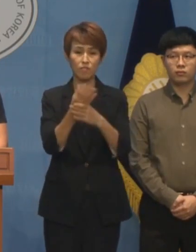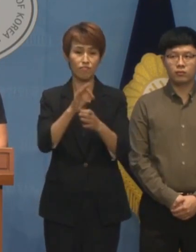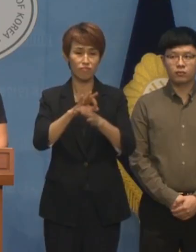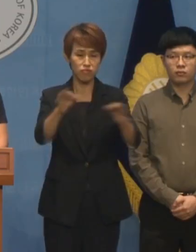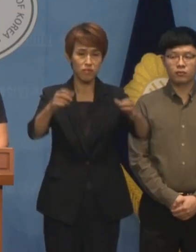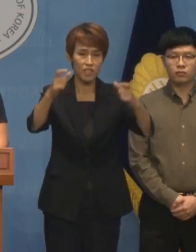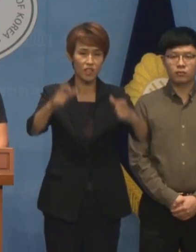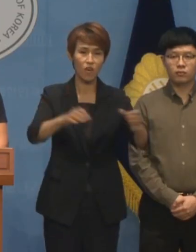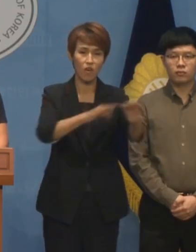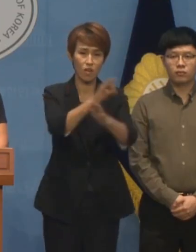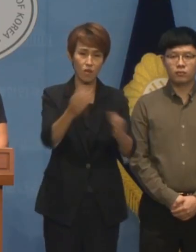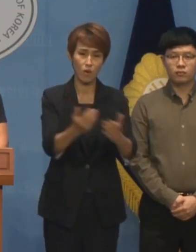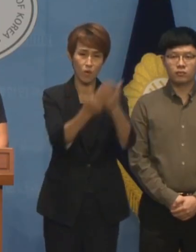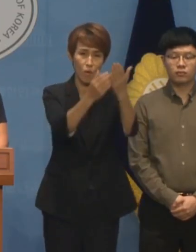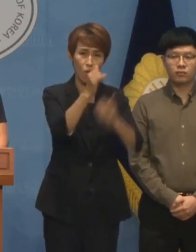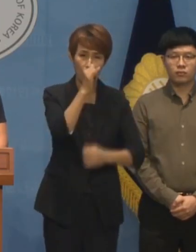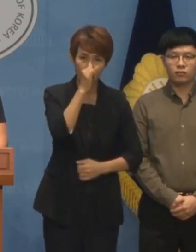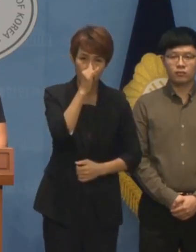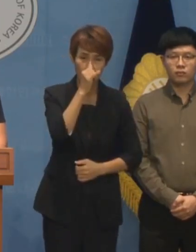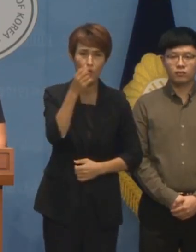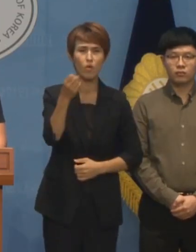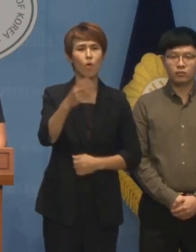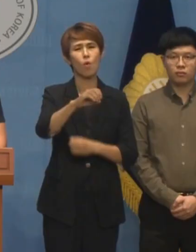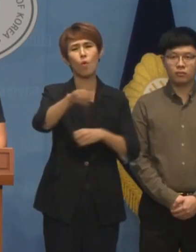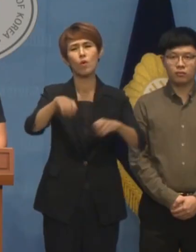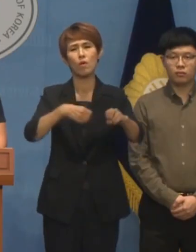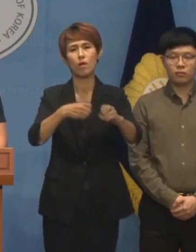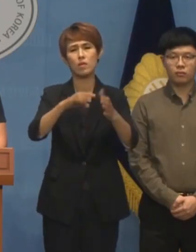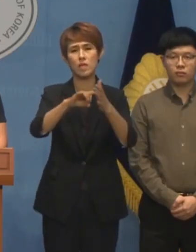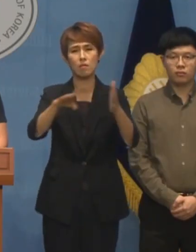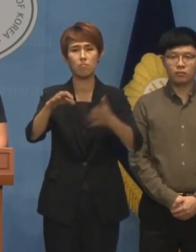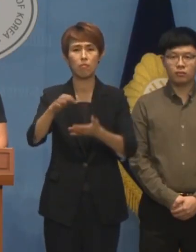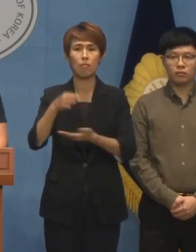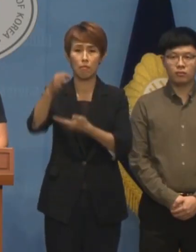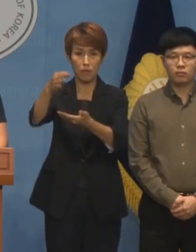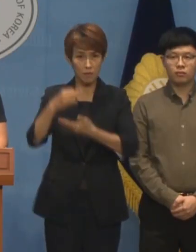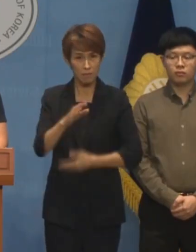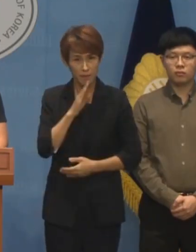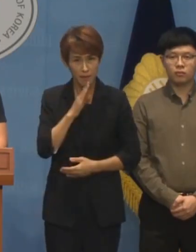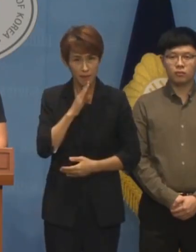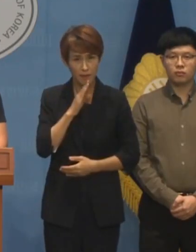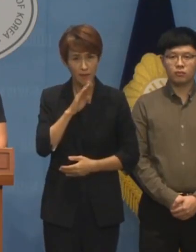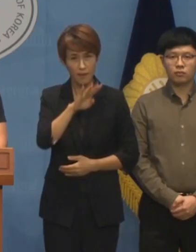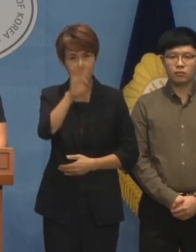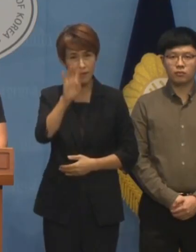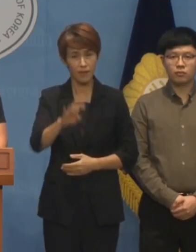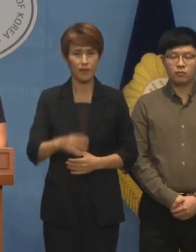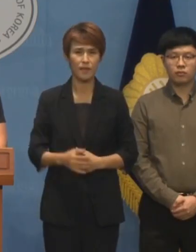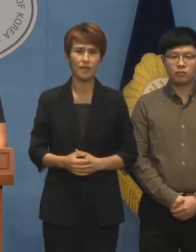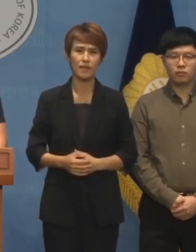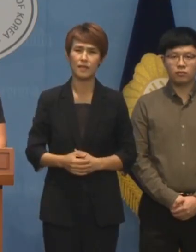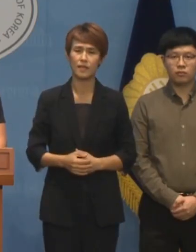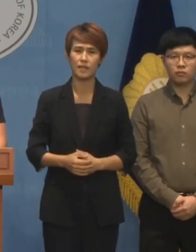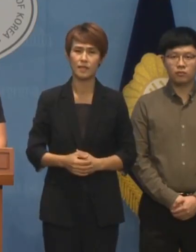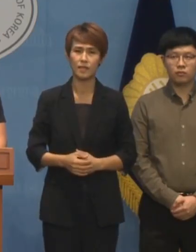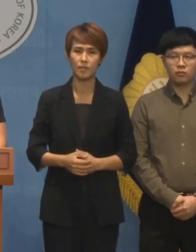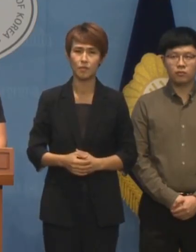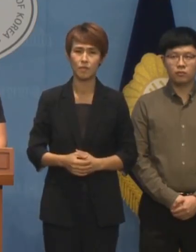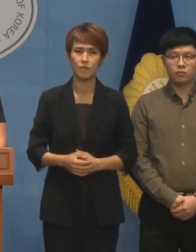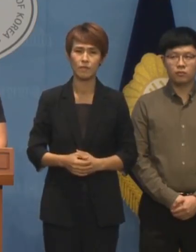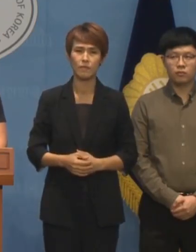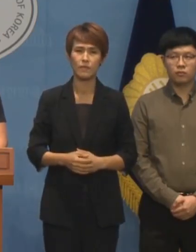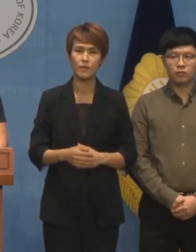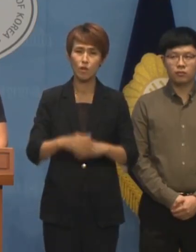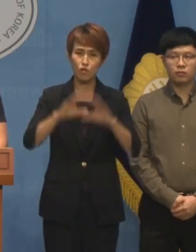경기를 활성화하는 것뿐 아니라 오히려 더 많은 세금이 되어 돌아오는 게 사실입니까? 제가 이해한 바가 맞다면 당장